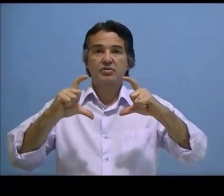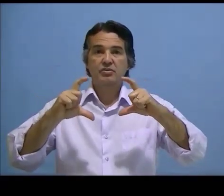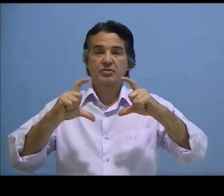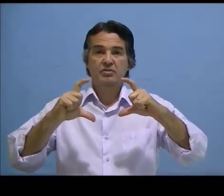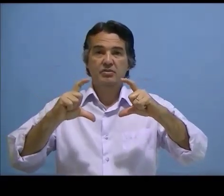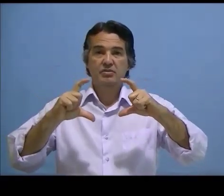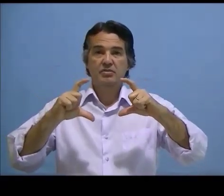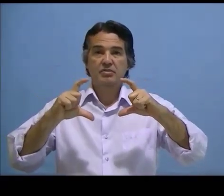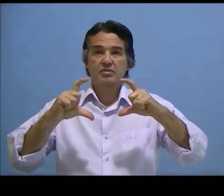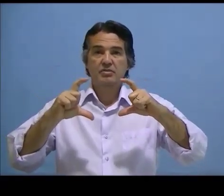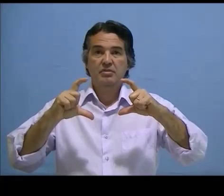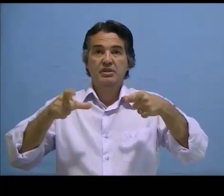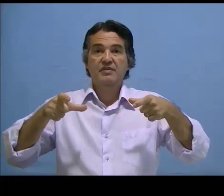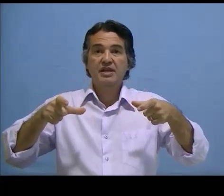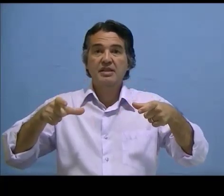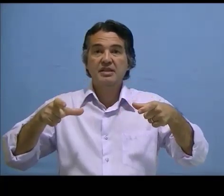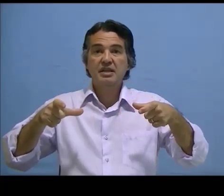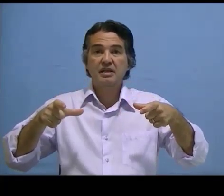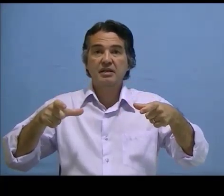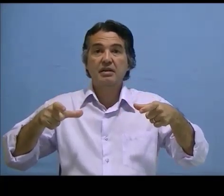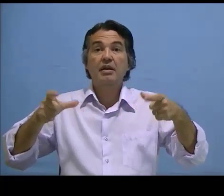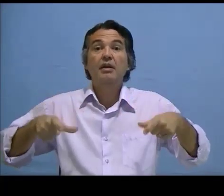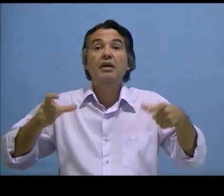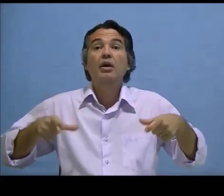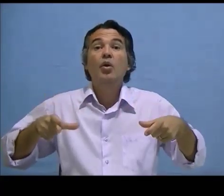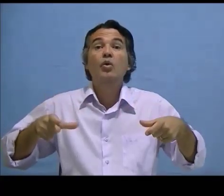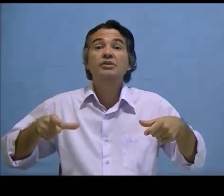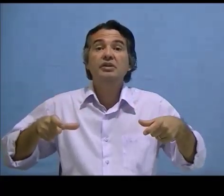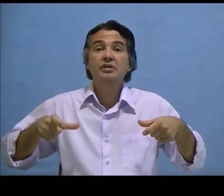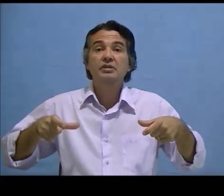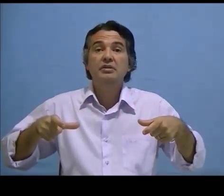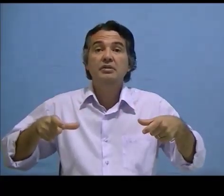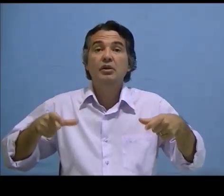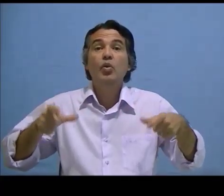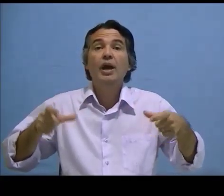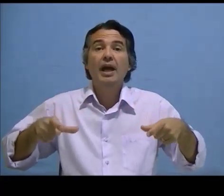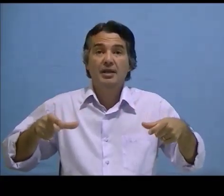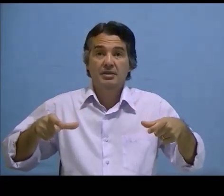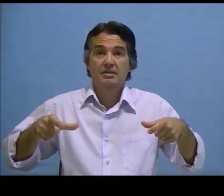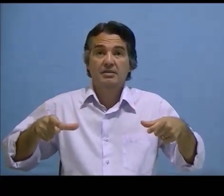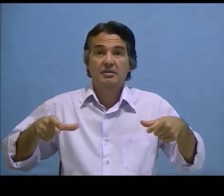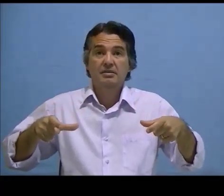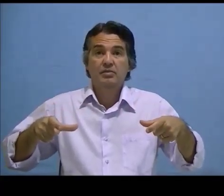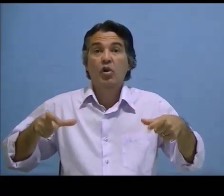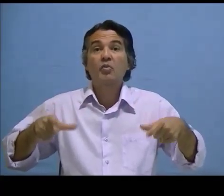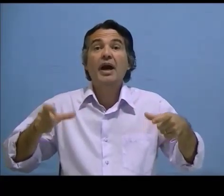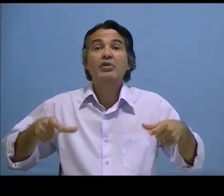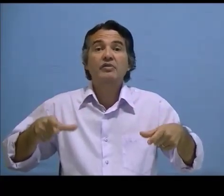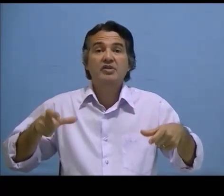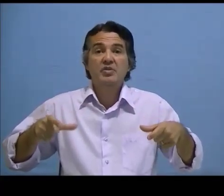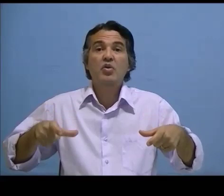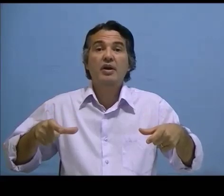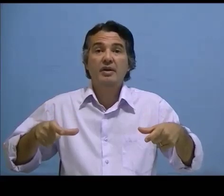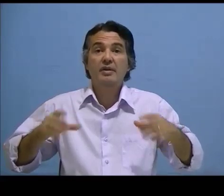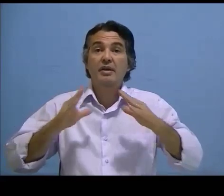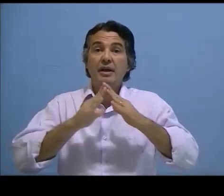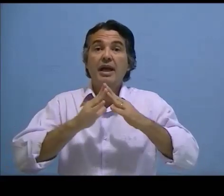isso. Se fizer assim, onde? Lugar. Qual bairro que você mora?